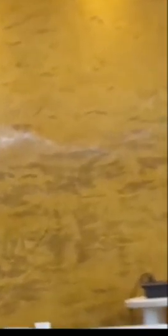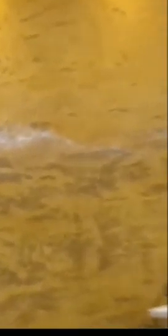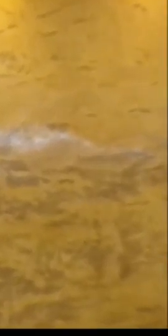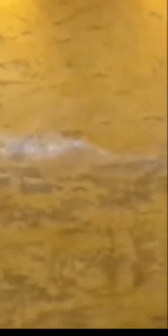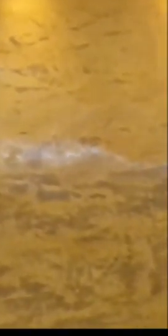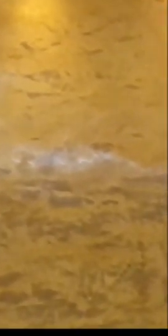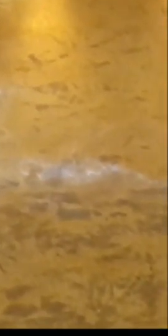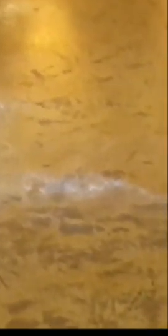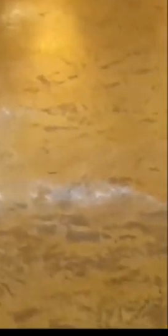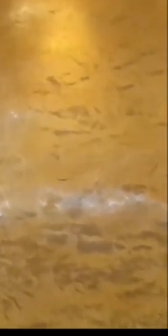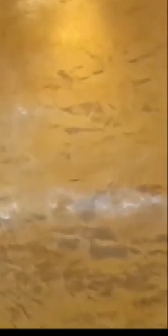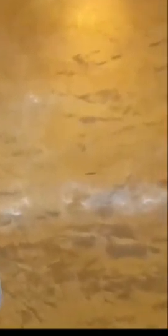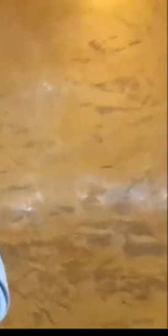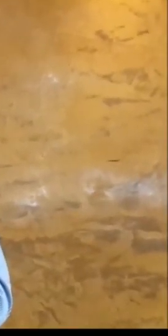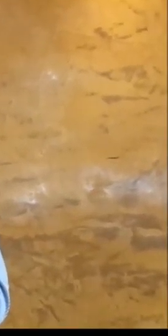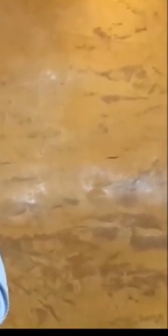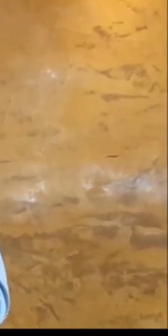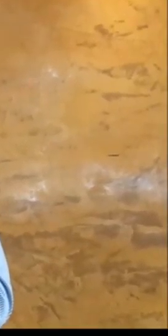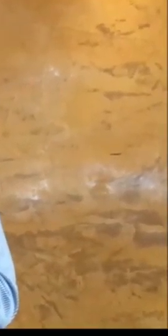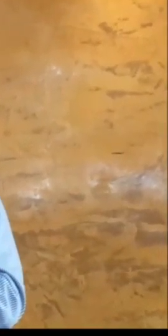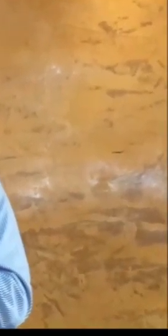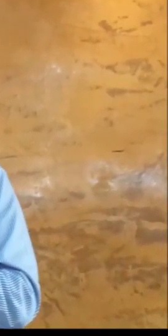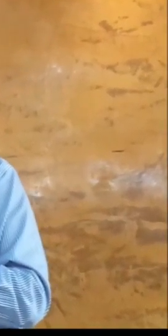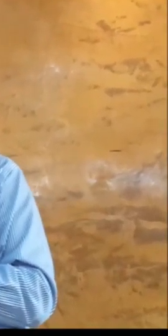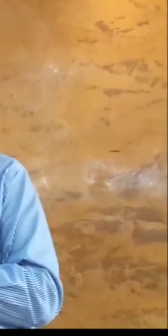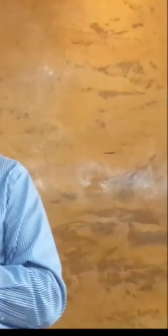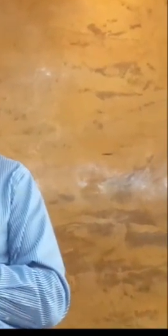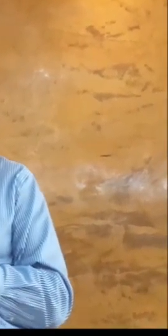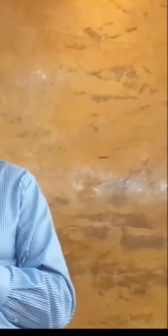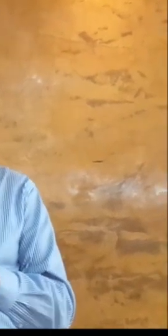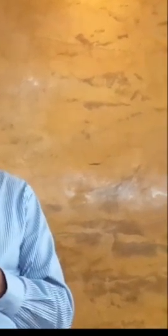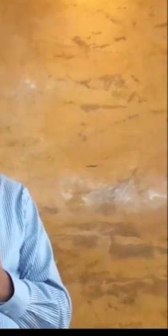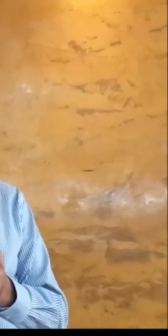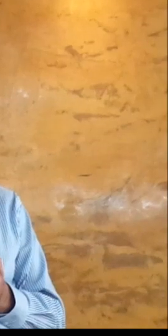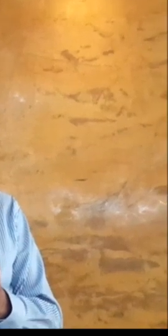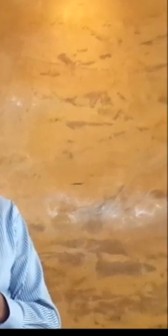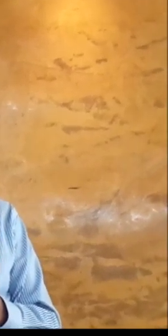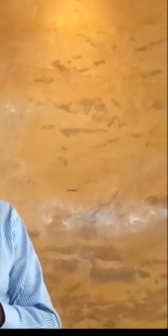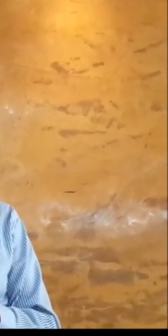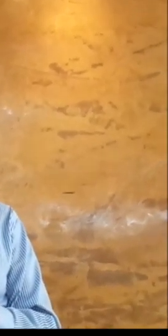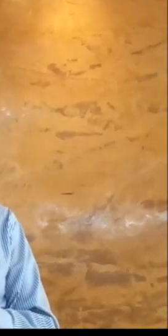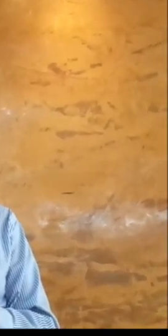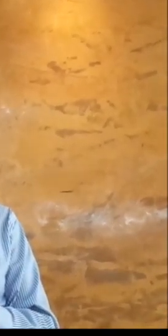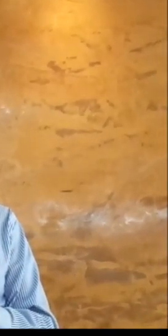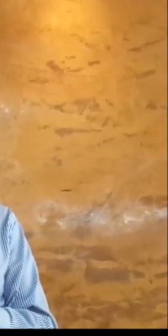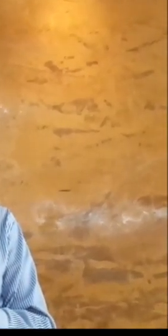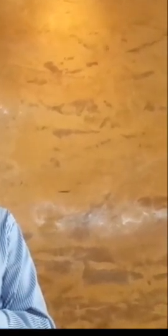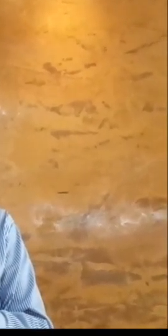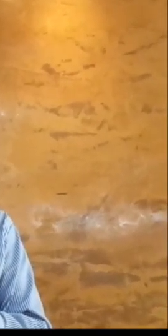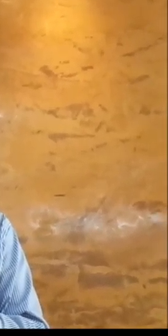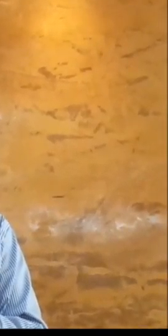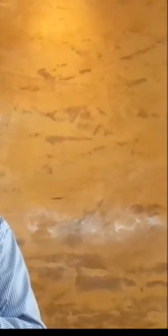meu papaizinho. Os fariseus acharam que Jesus estava com intimidade demais com Deus.